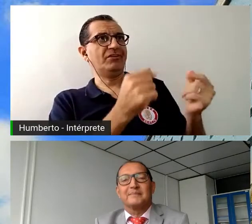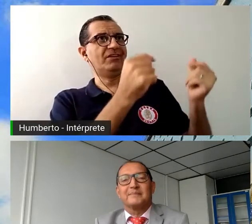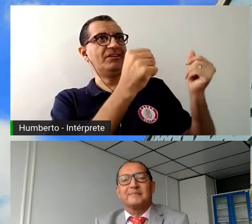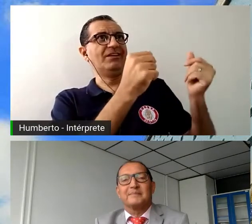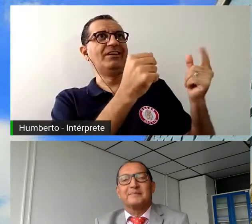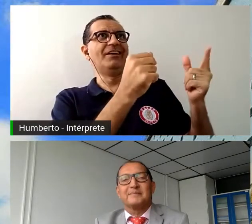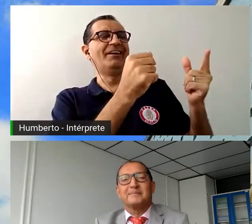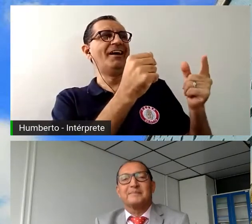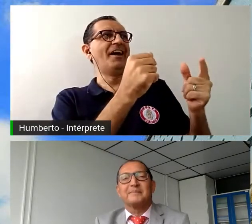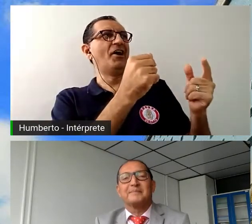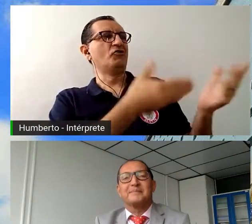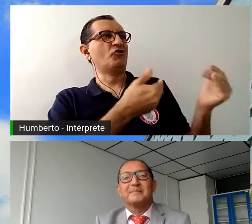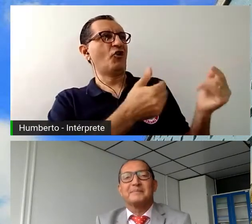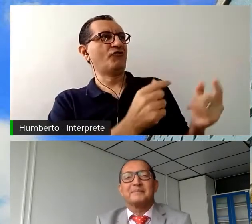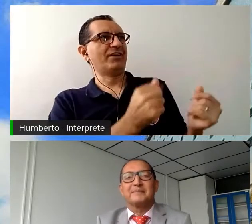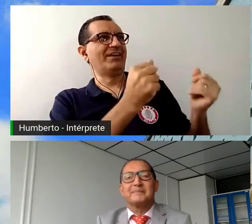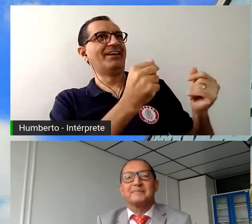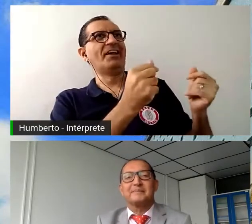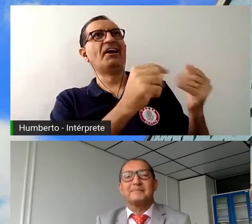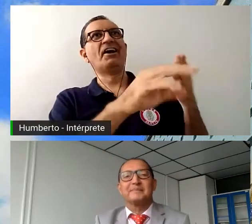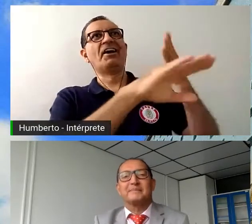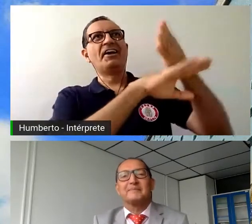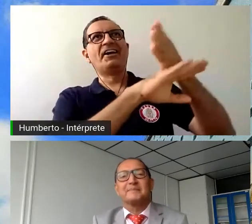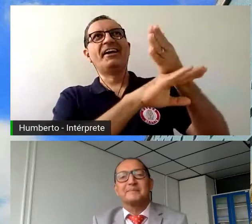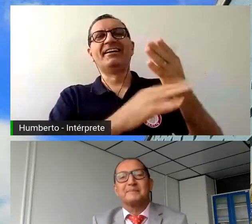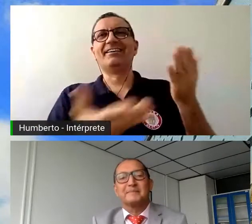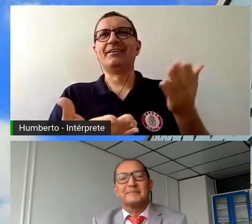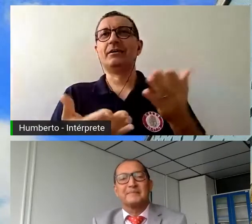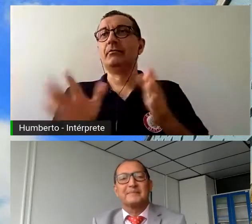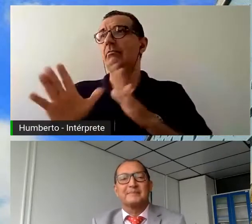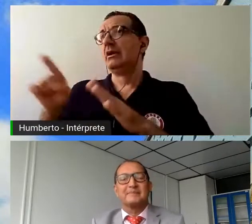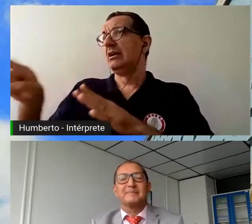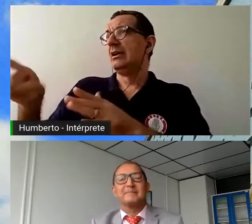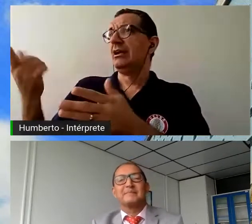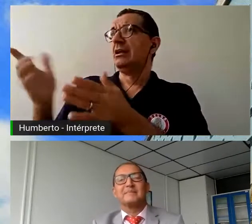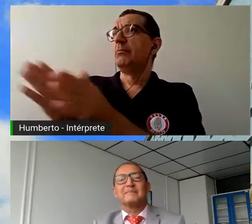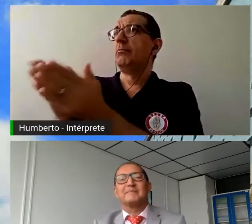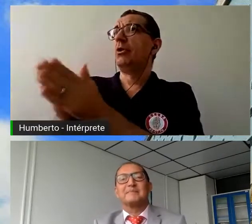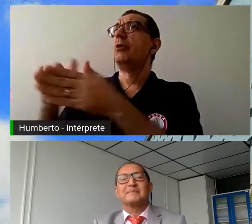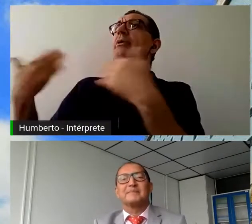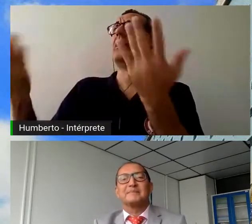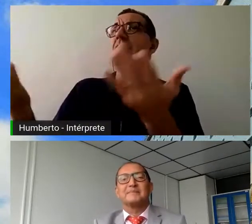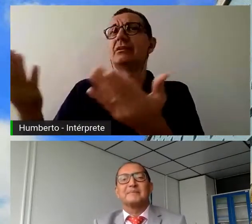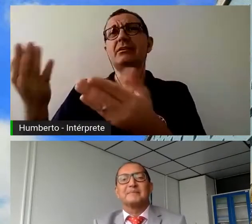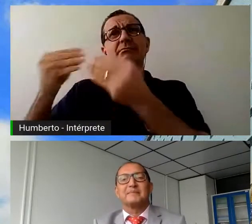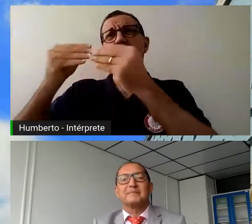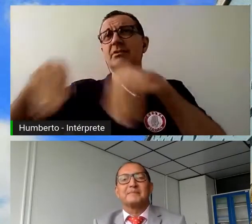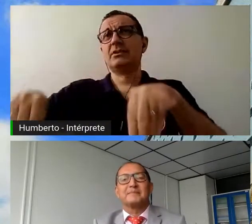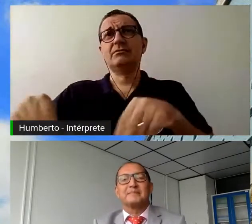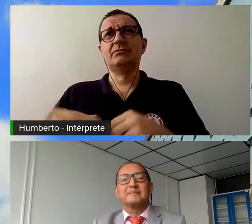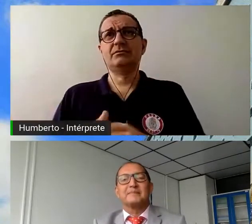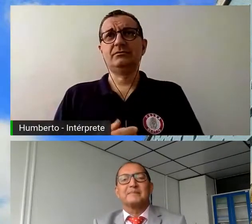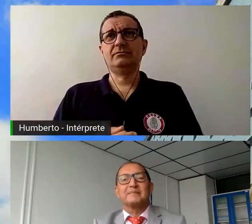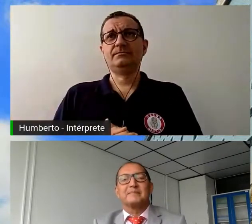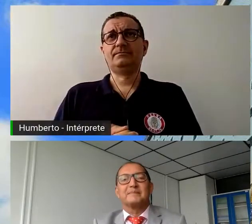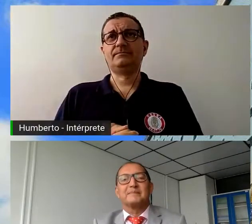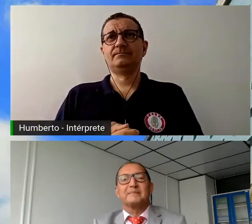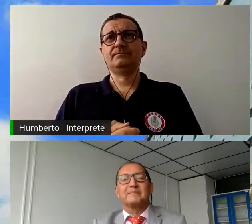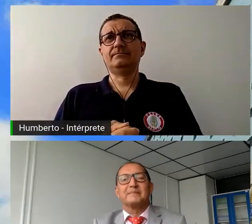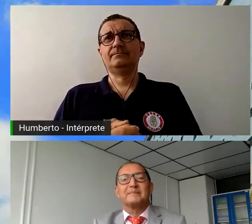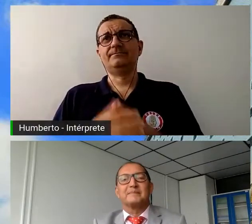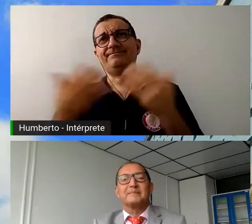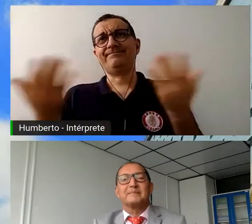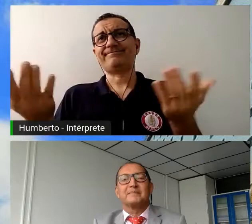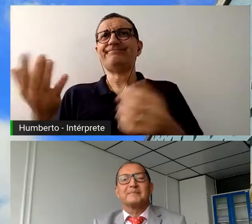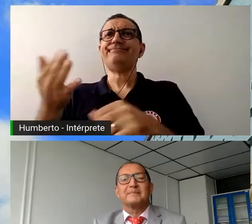disputar um Enem tão concorrido, porque vocês todos estarão trabalhando no trabalho intermitente, sem direito, sem tempo, sem